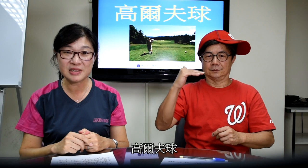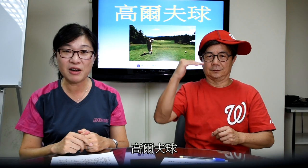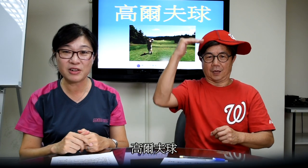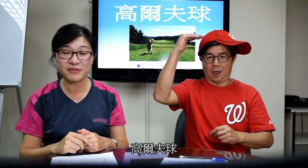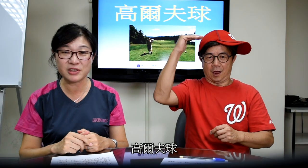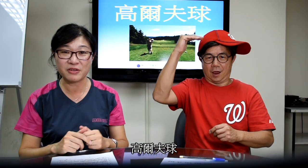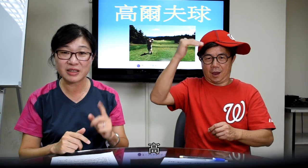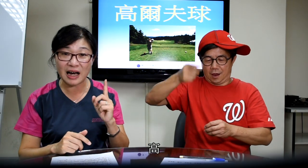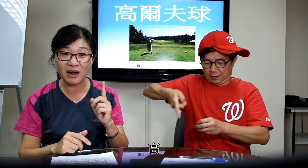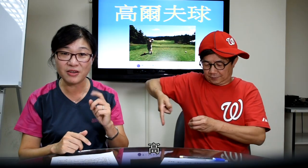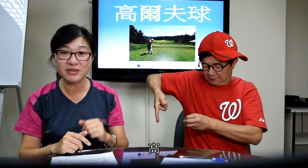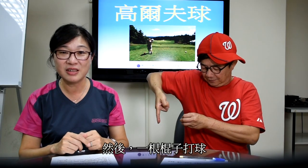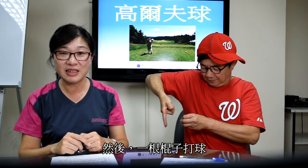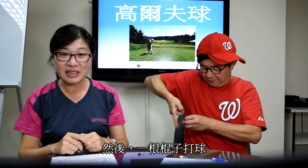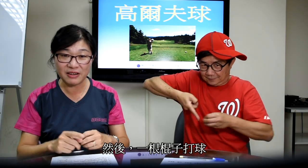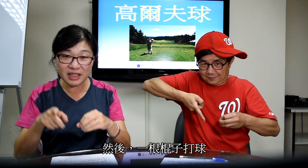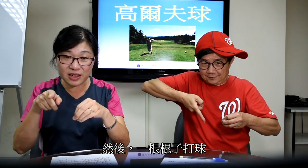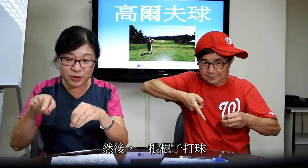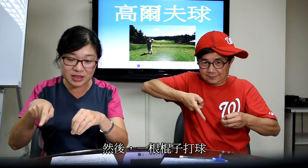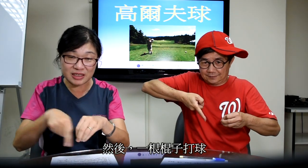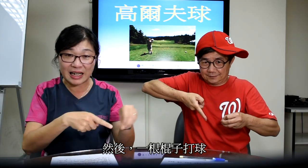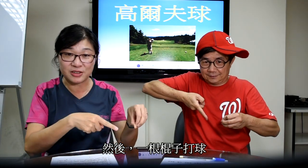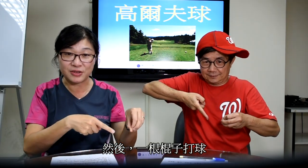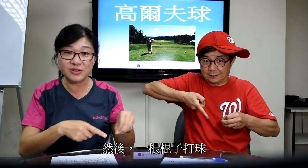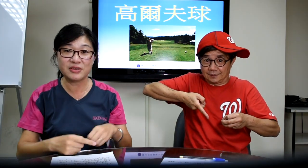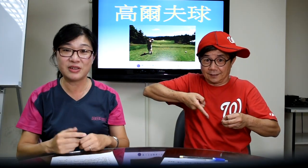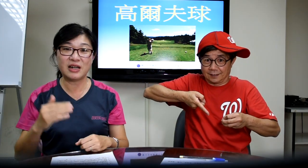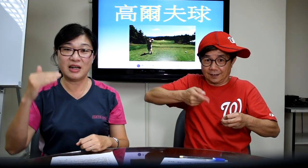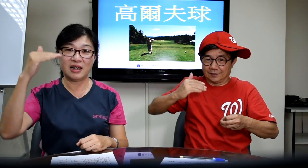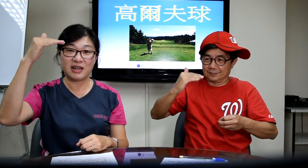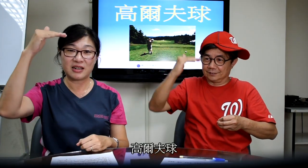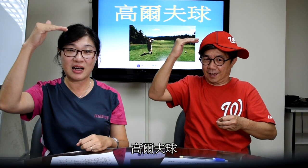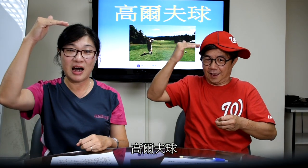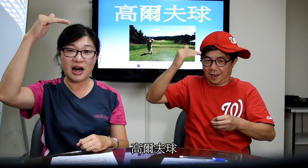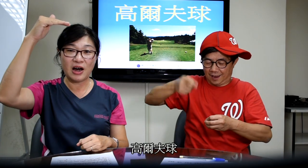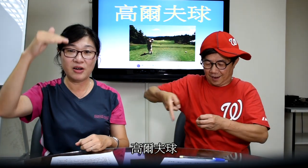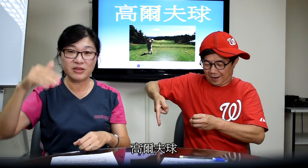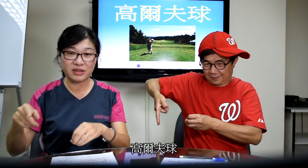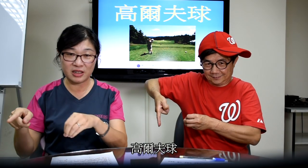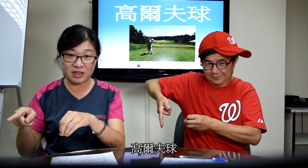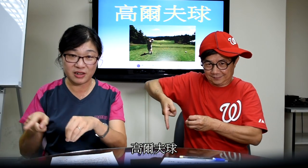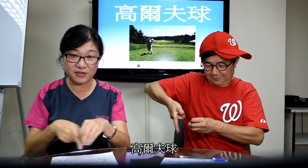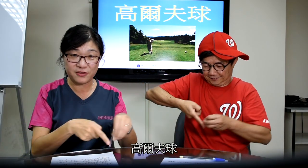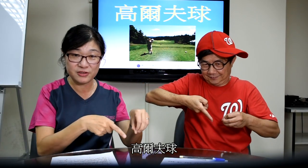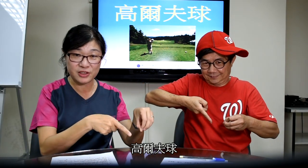高尔夫球，高，然后一根棍子打球，高尔夫球，